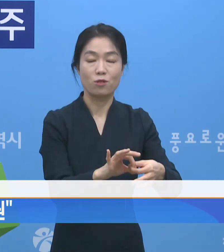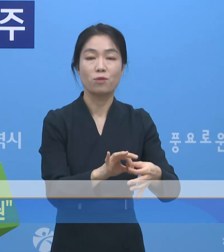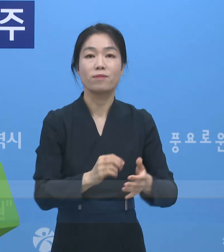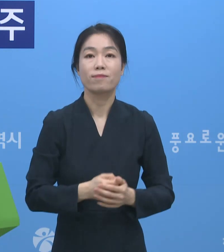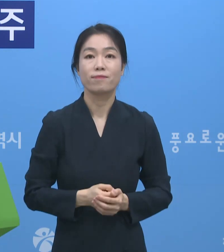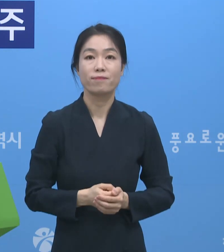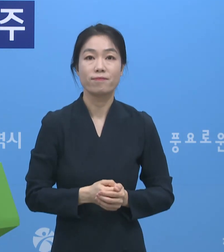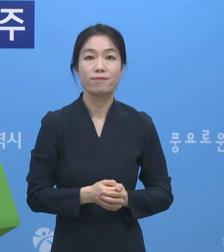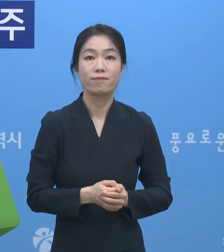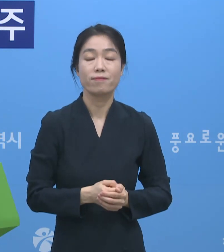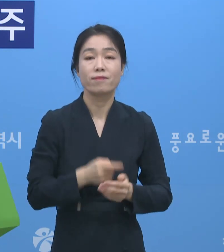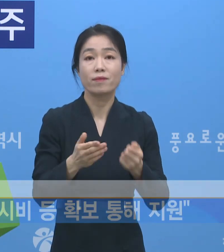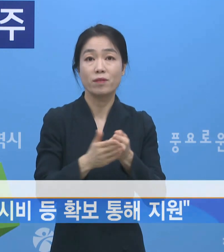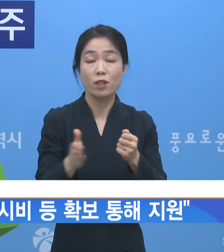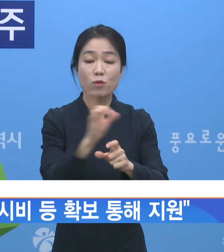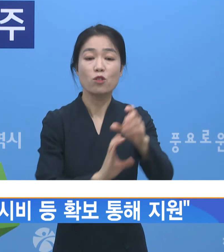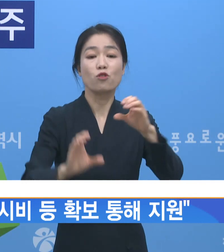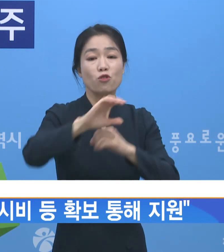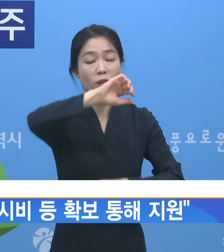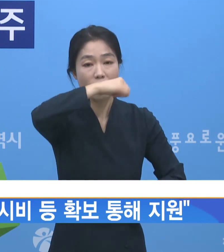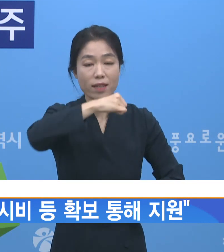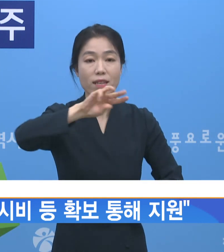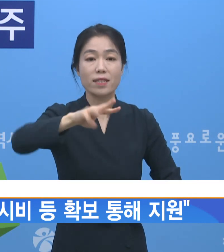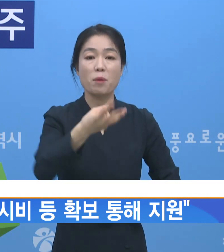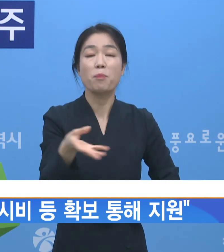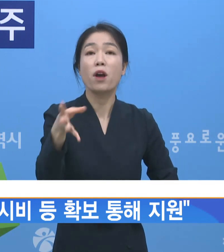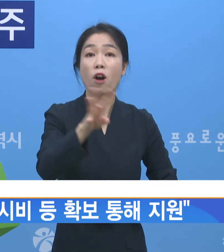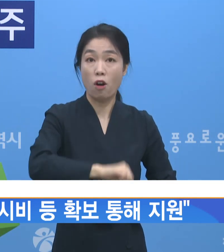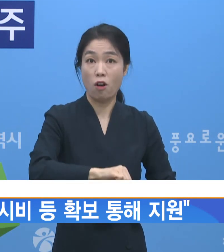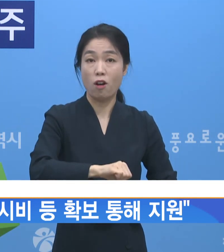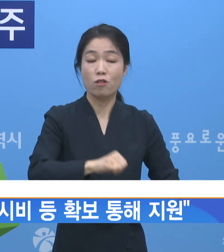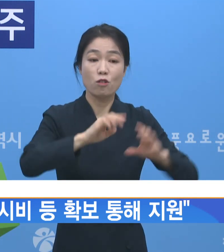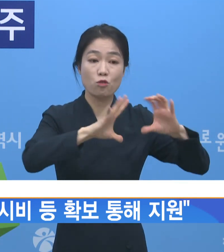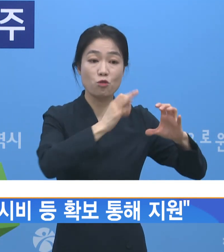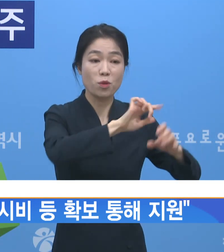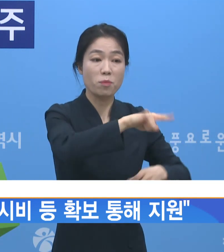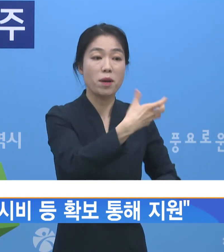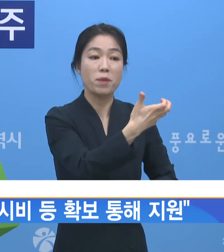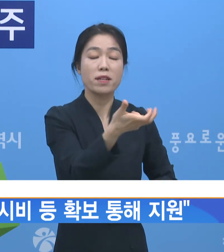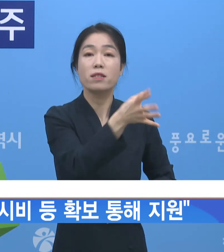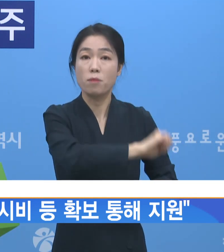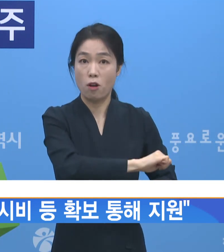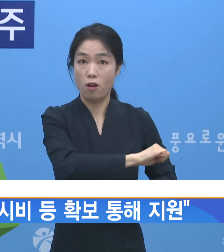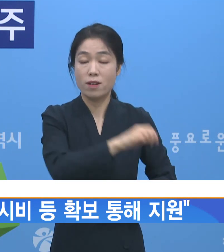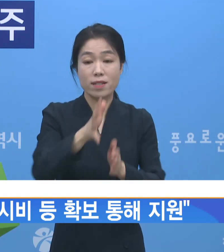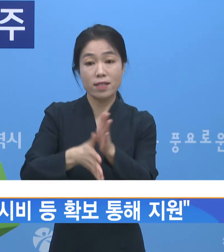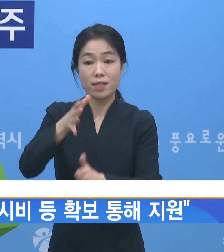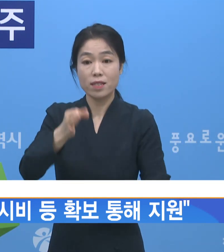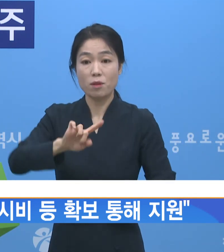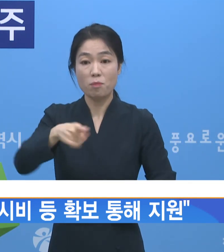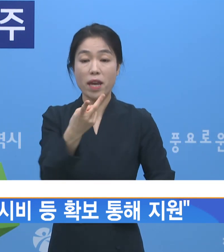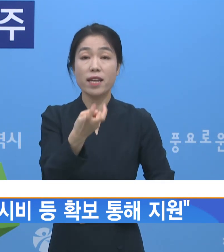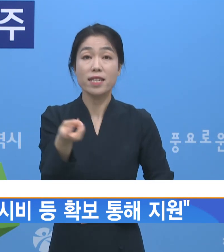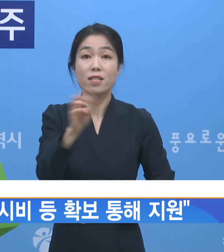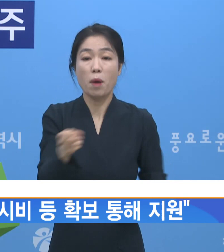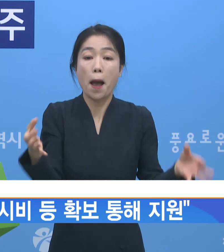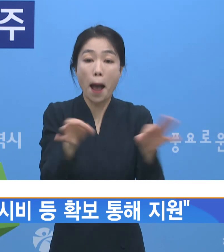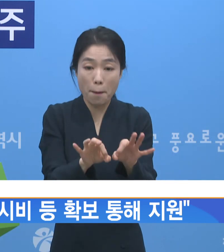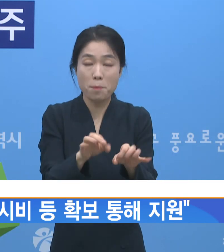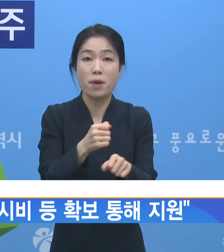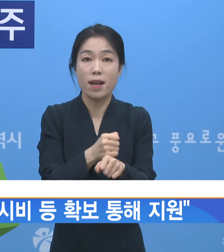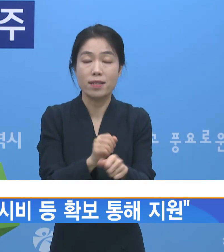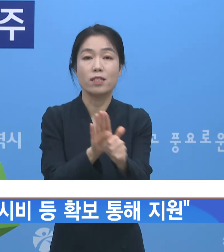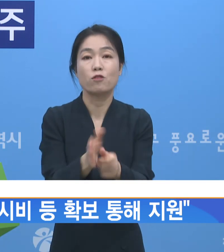적용하겠습니다. 이에 따른 추가 예산 300억 원은 국비 180억 원과 시비 120억 원을